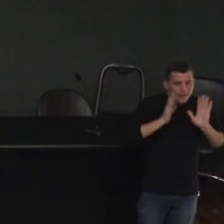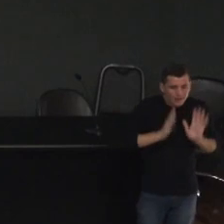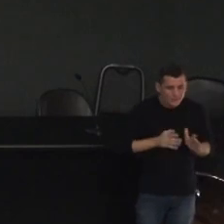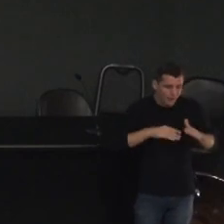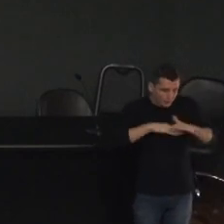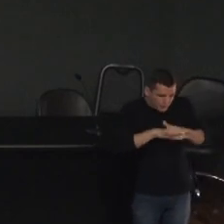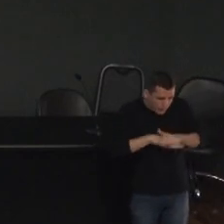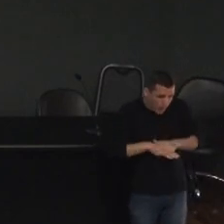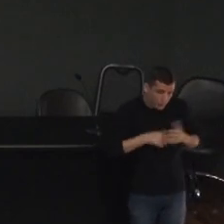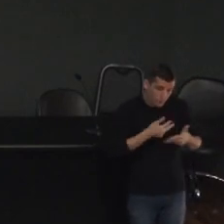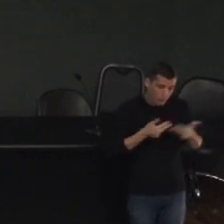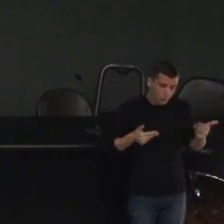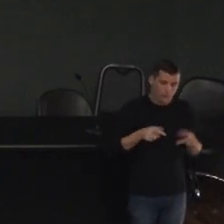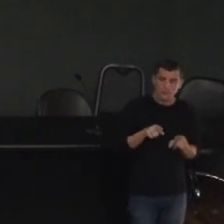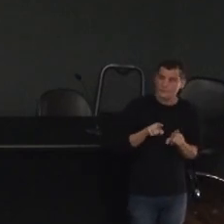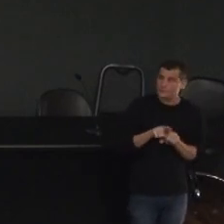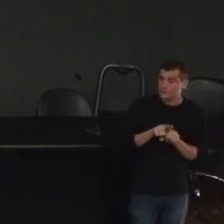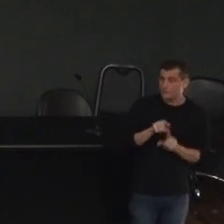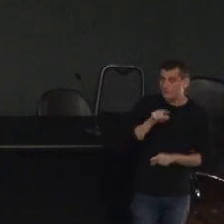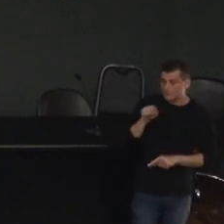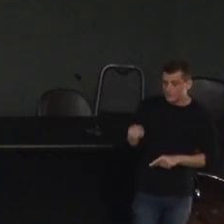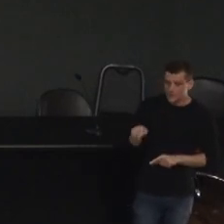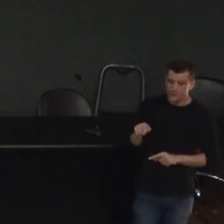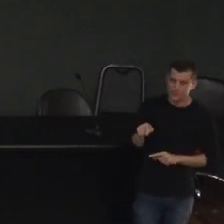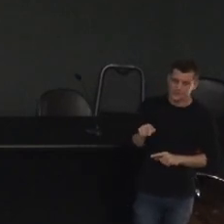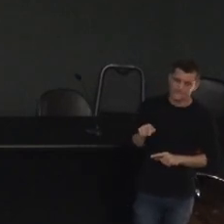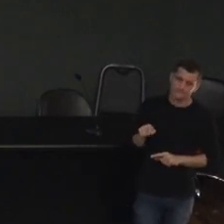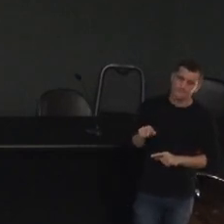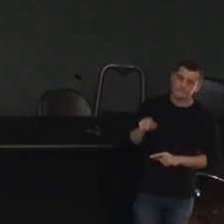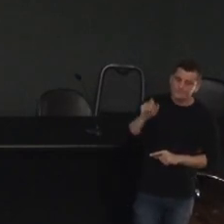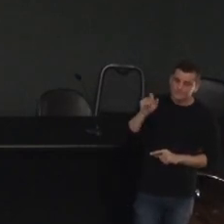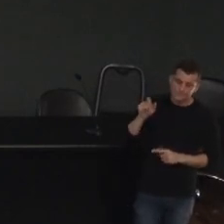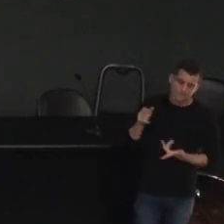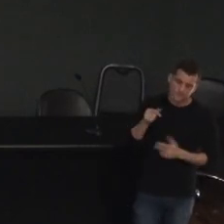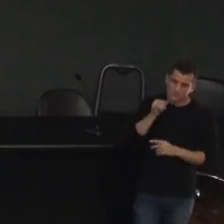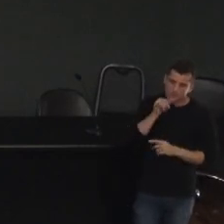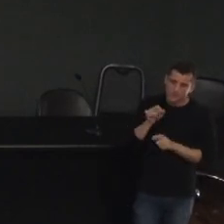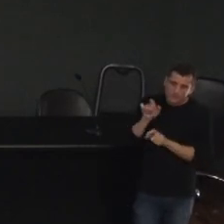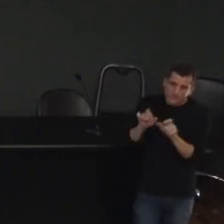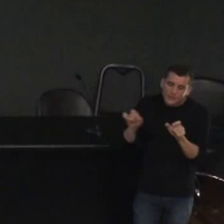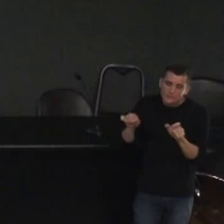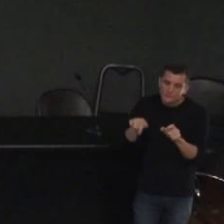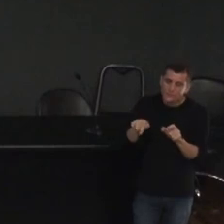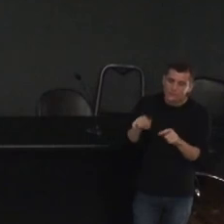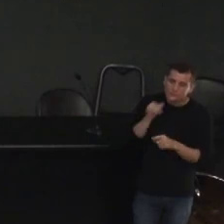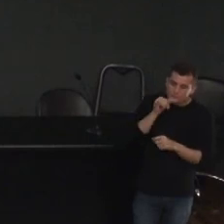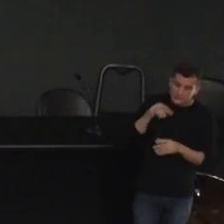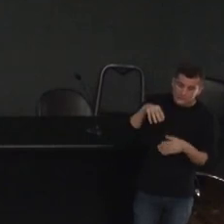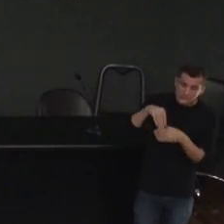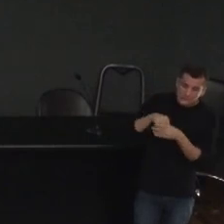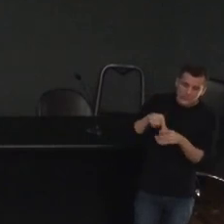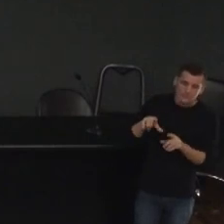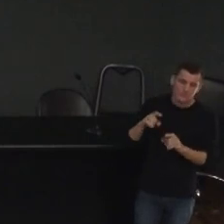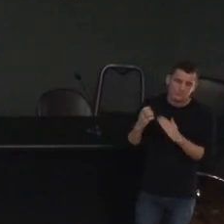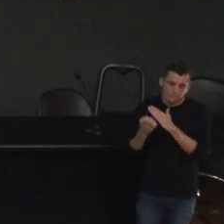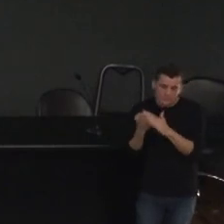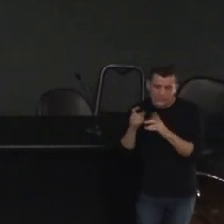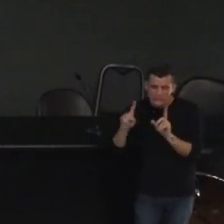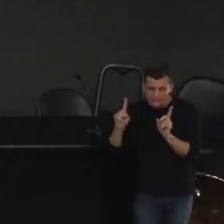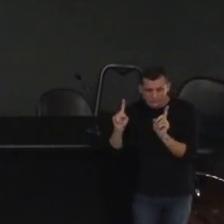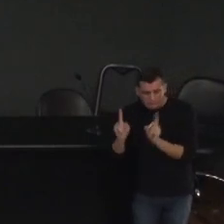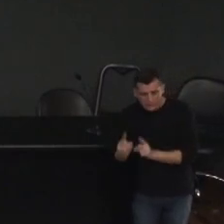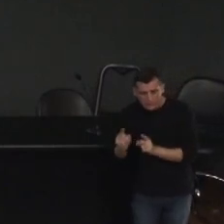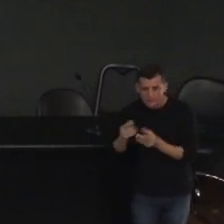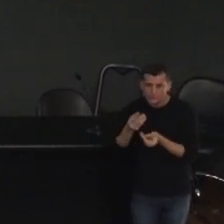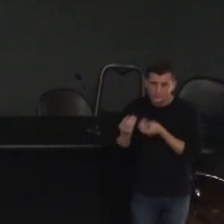os agentes de tratamento de pequeno porte Então existe uma regulamentação para agentes de pequeno porte E aí nesta